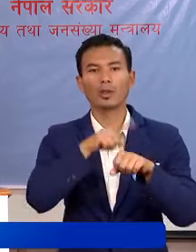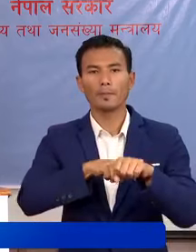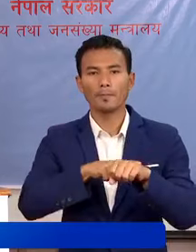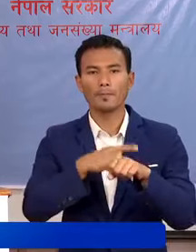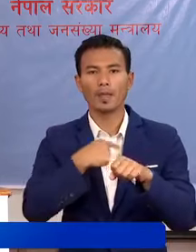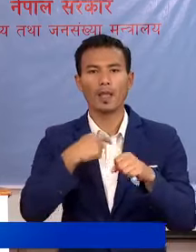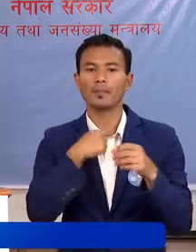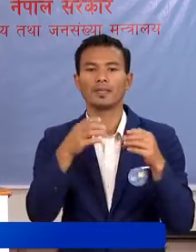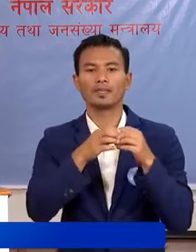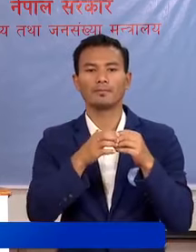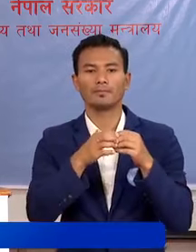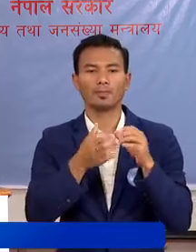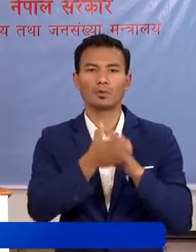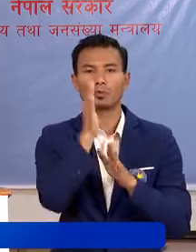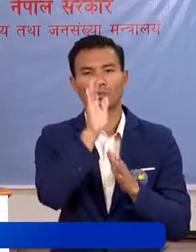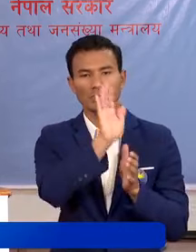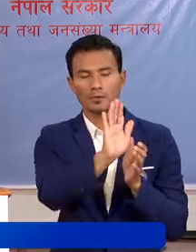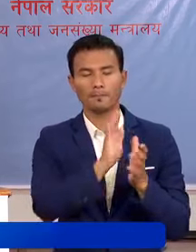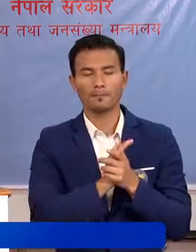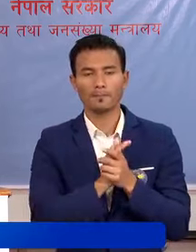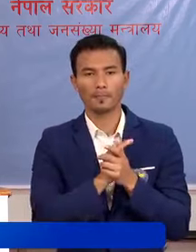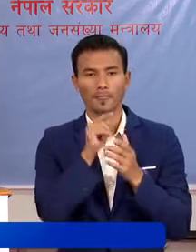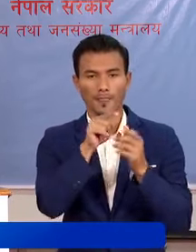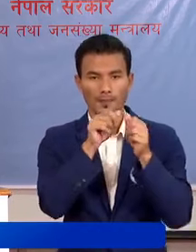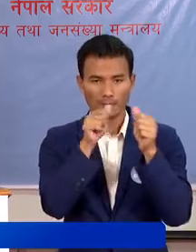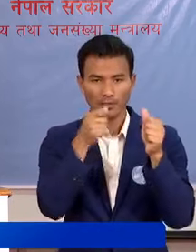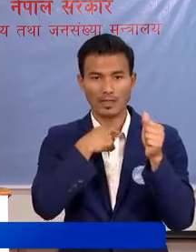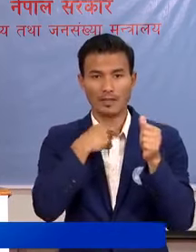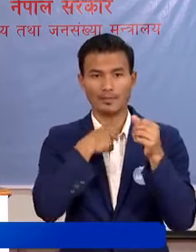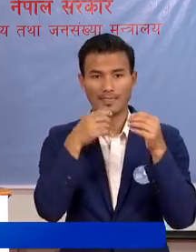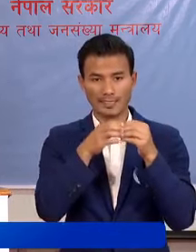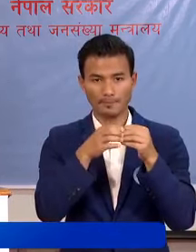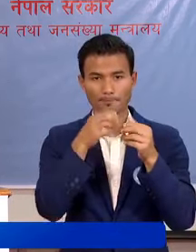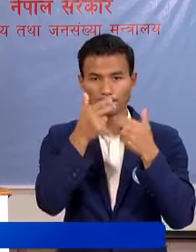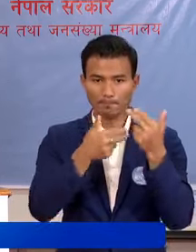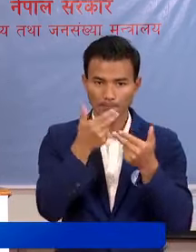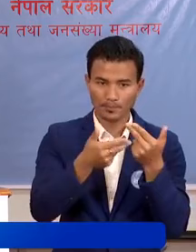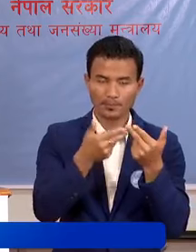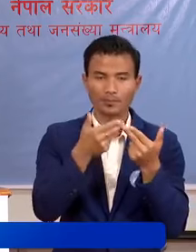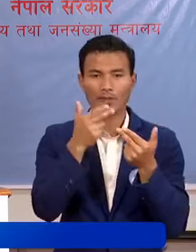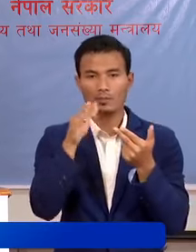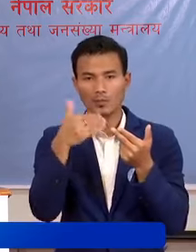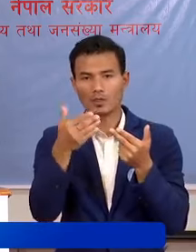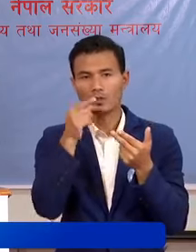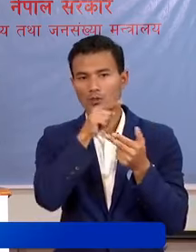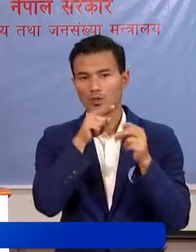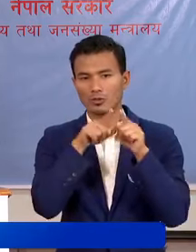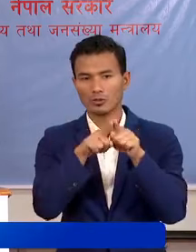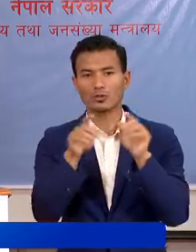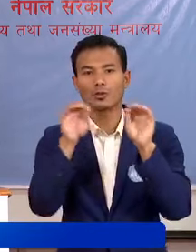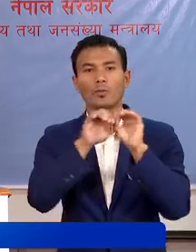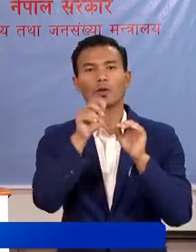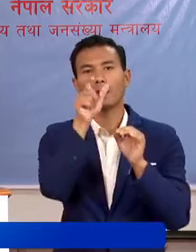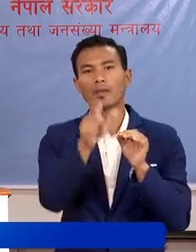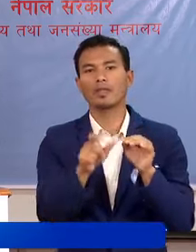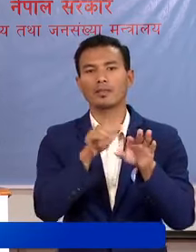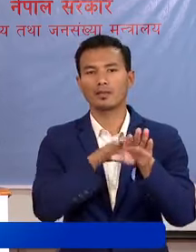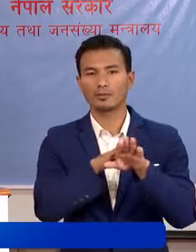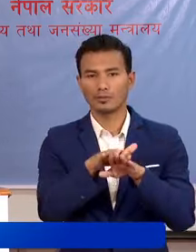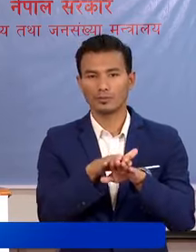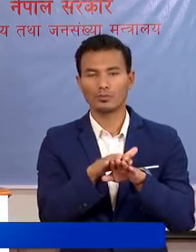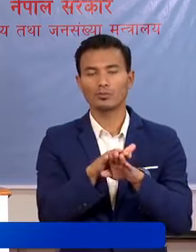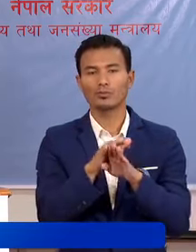मां हमिले आमरी टीम अरू परचालिद गरे का छो, यो सरी हमिले टीम परचालिद गरे रहा वहारू संग संपर्गां ब्याक्तियोरू,